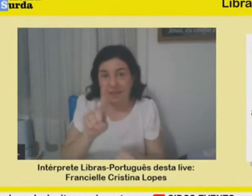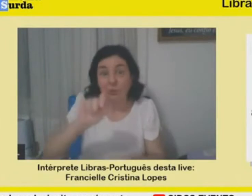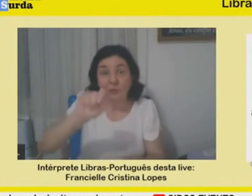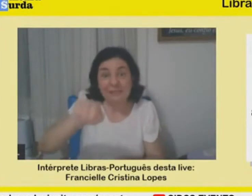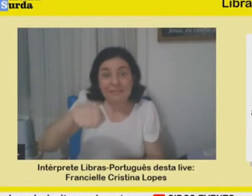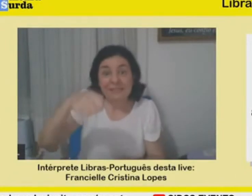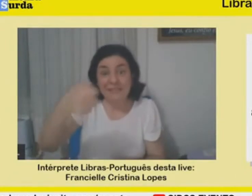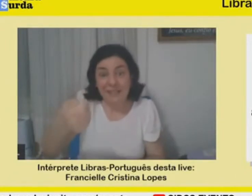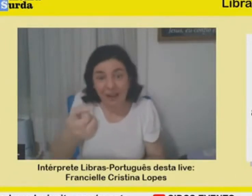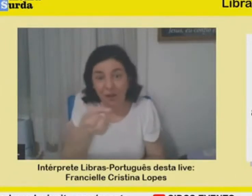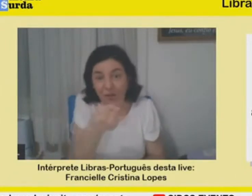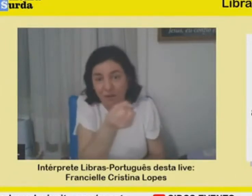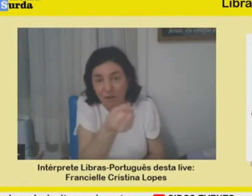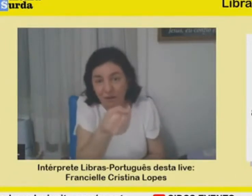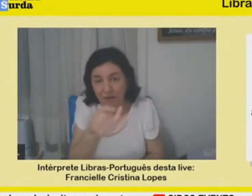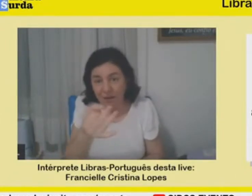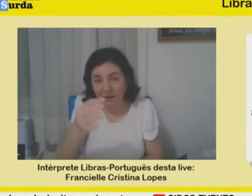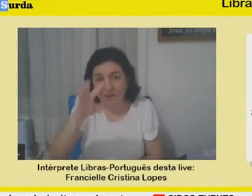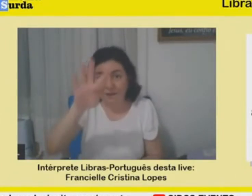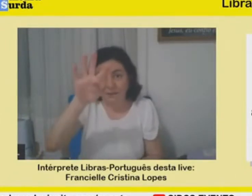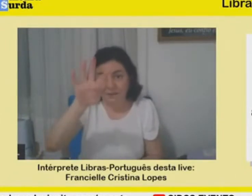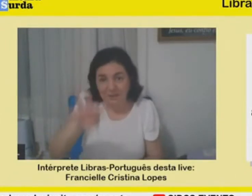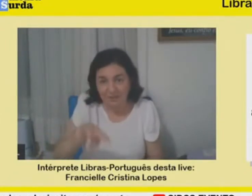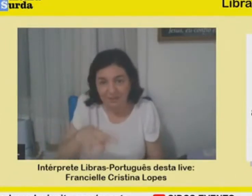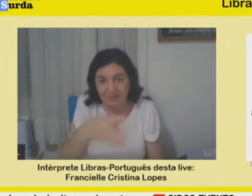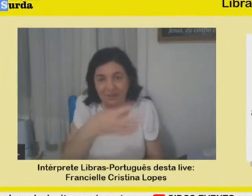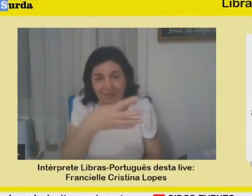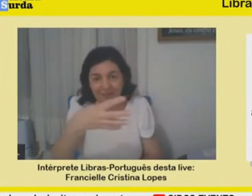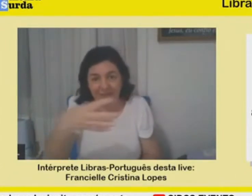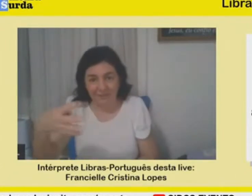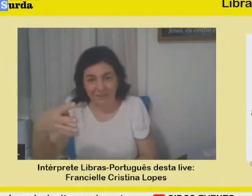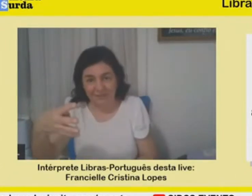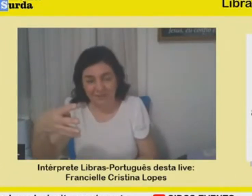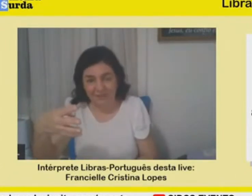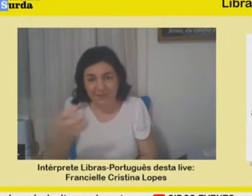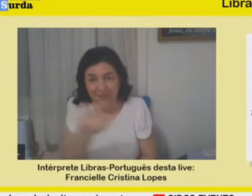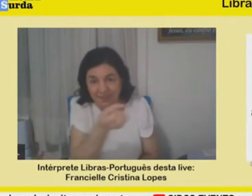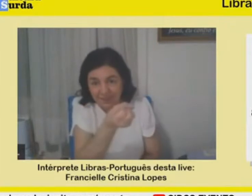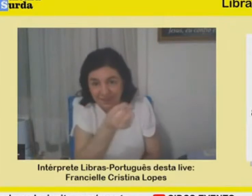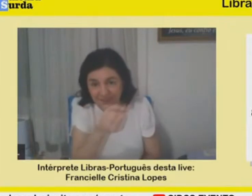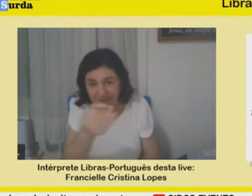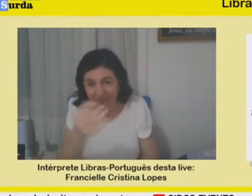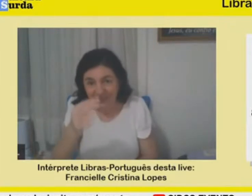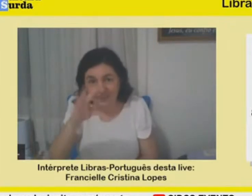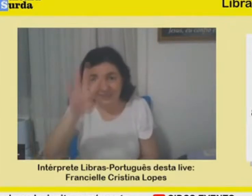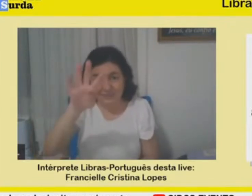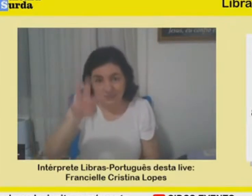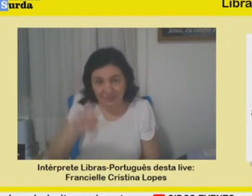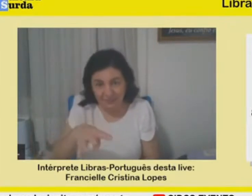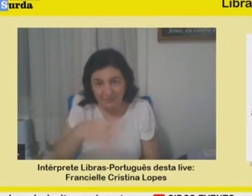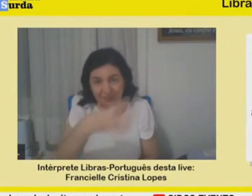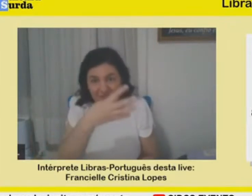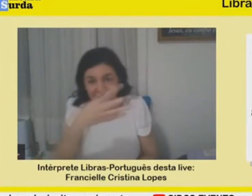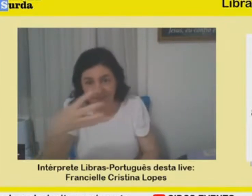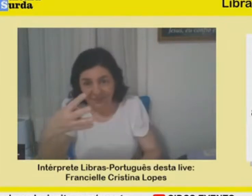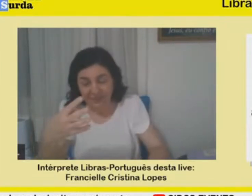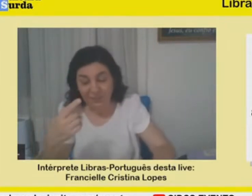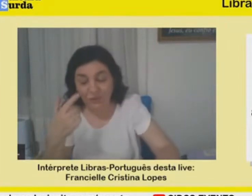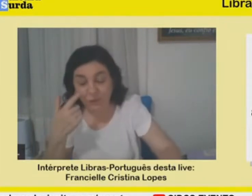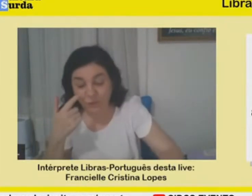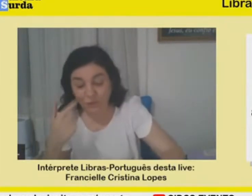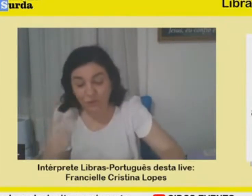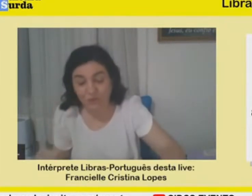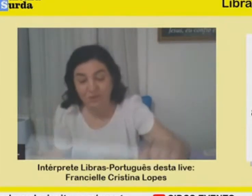Sistema de numeração decimal não vai ser palavra sinal. Vamos utilizar a imagem da